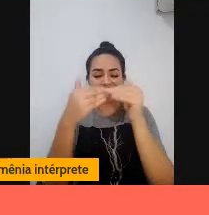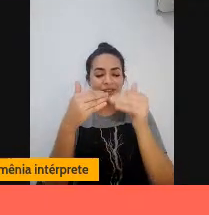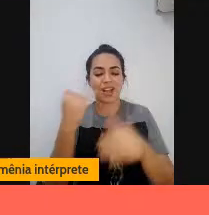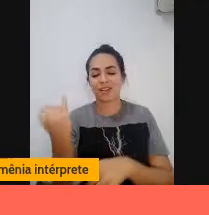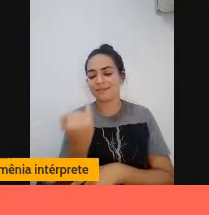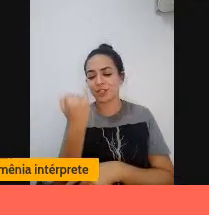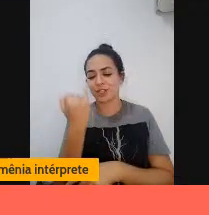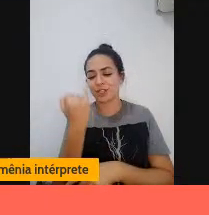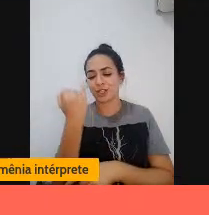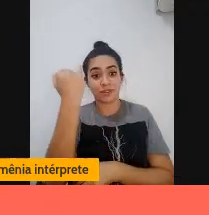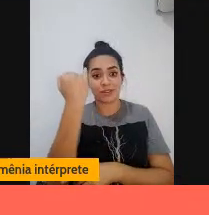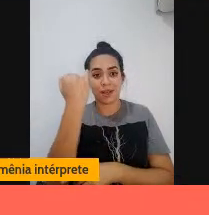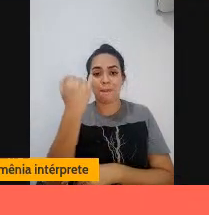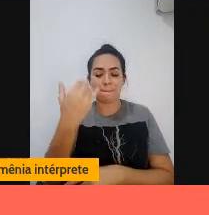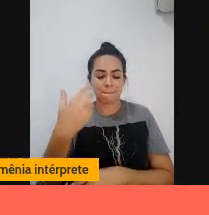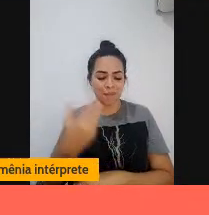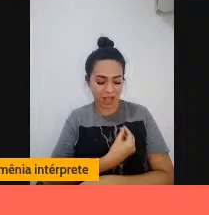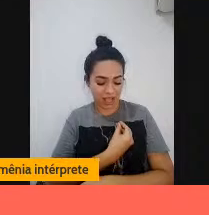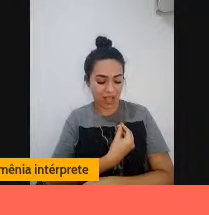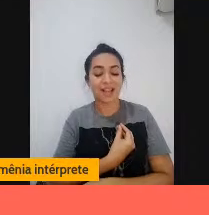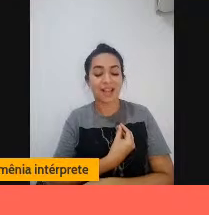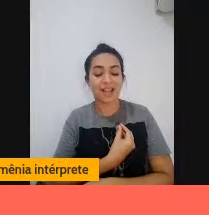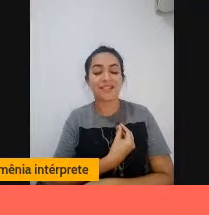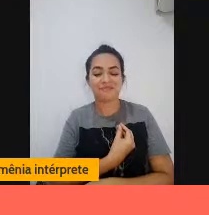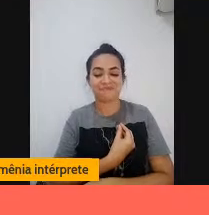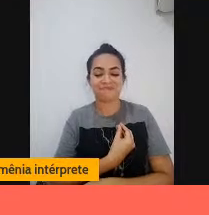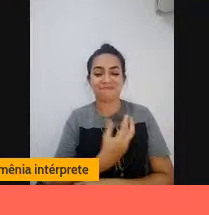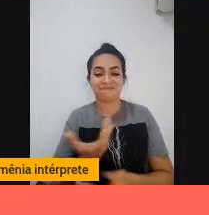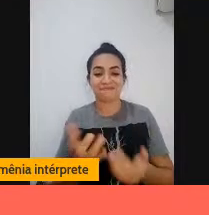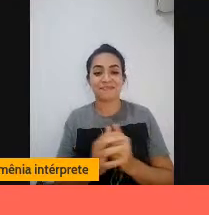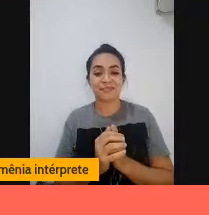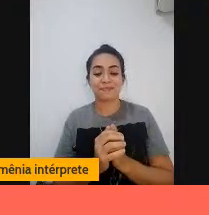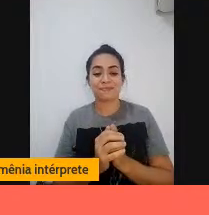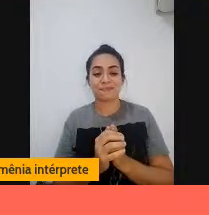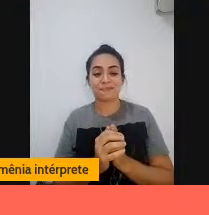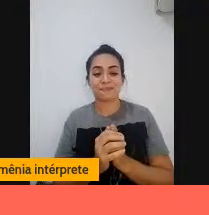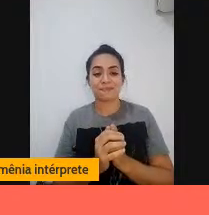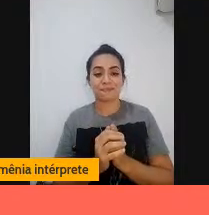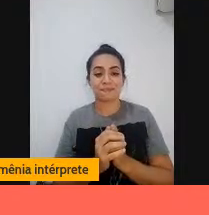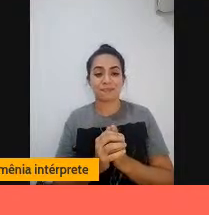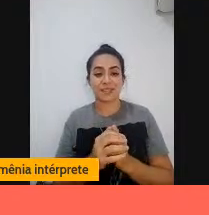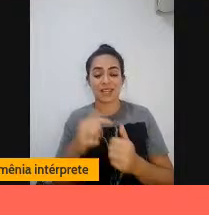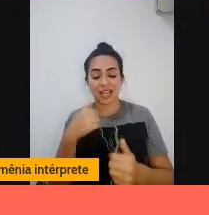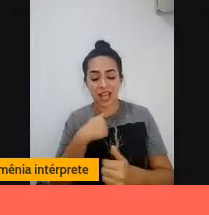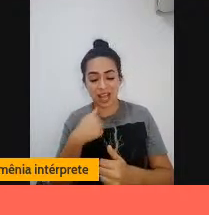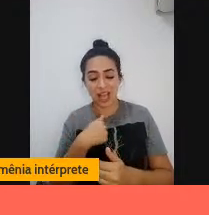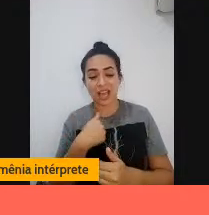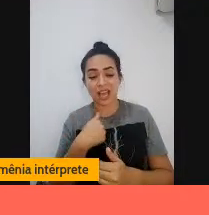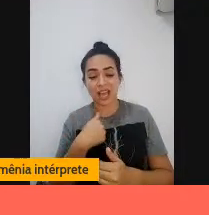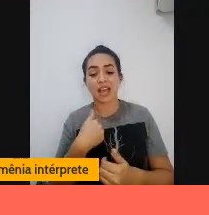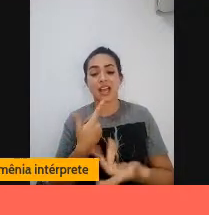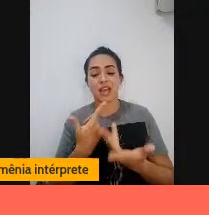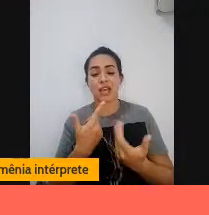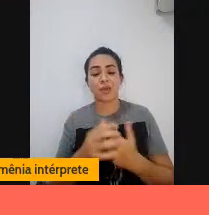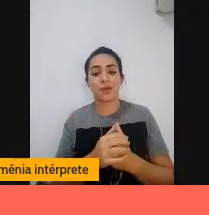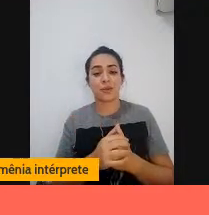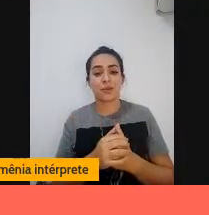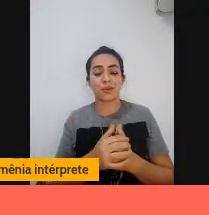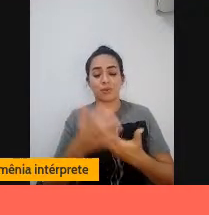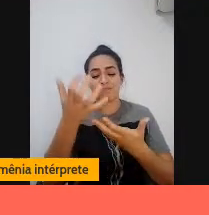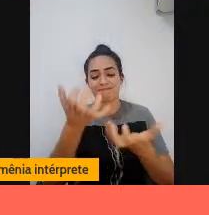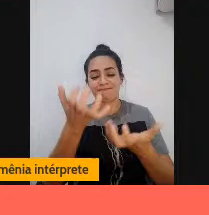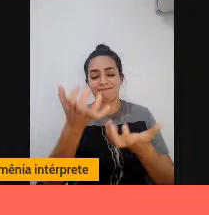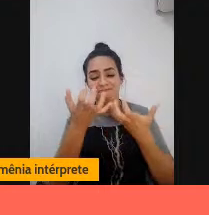importante para as nossas vidas, né? Então, eu particularmente quero